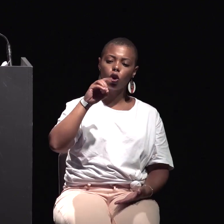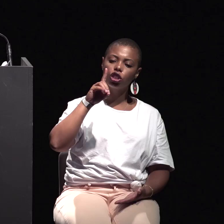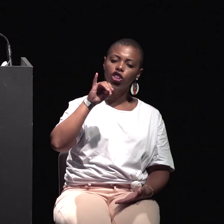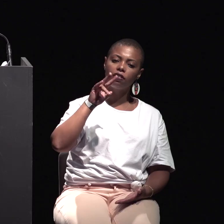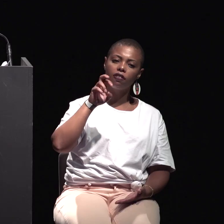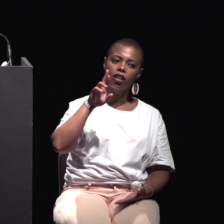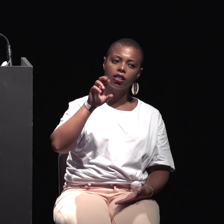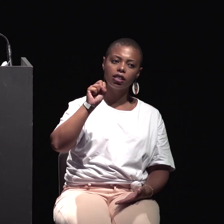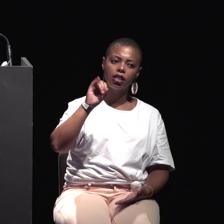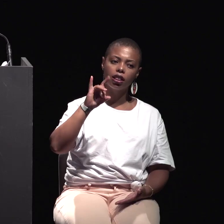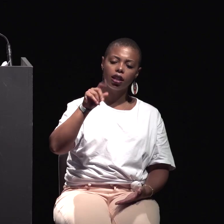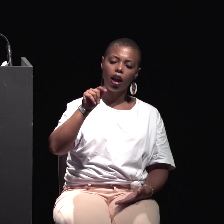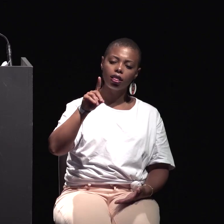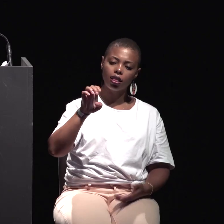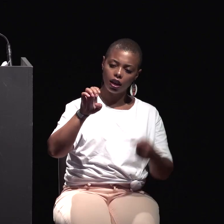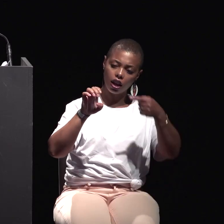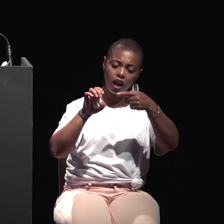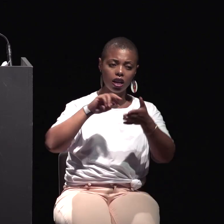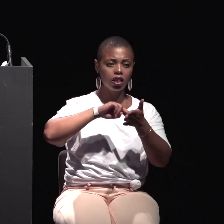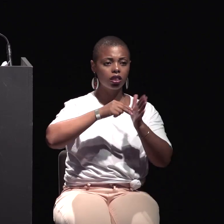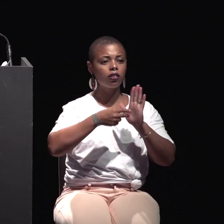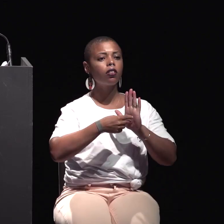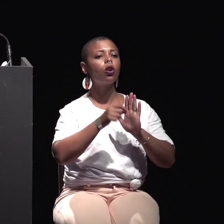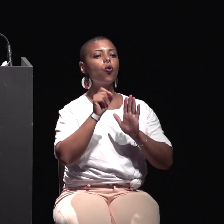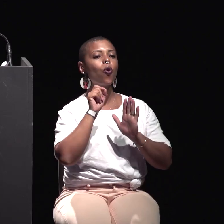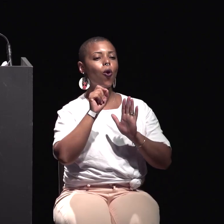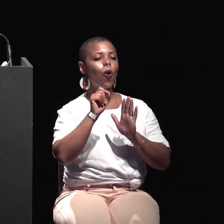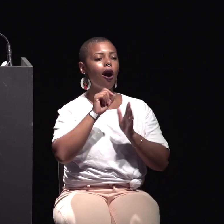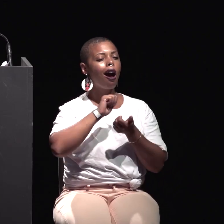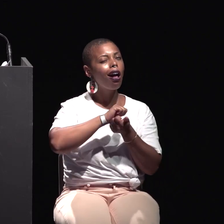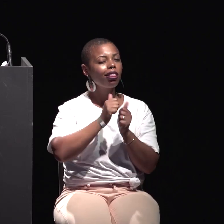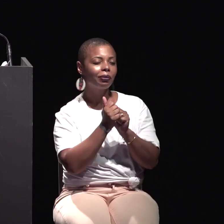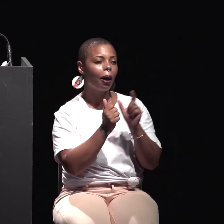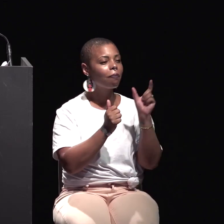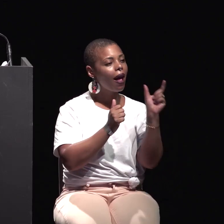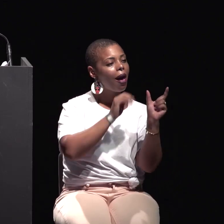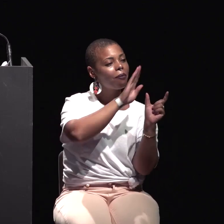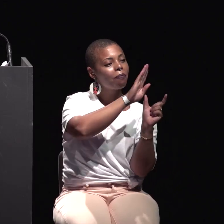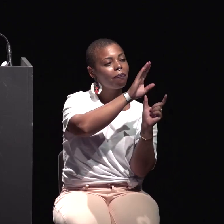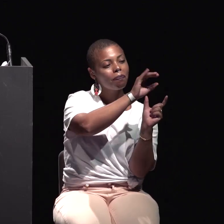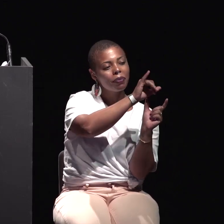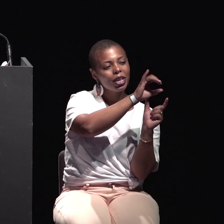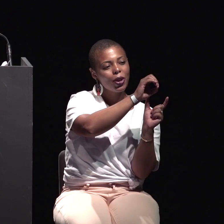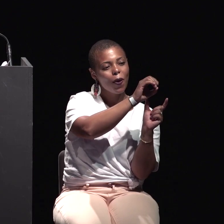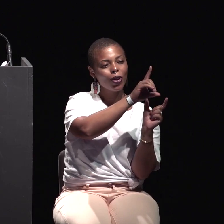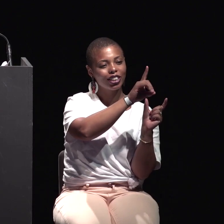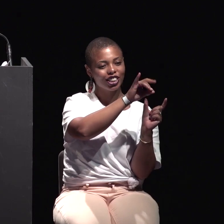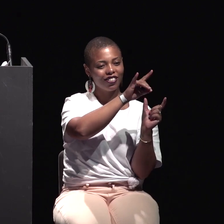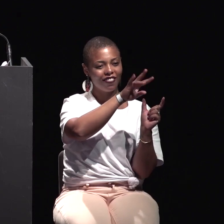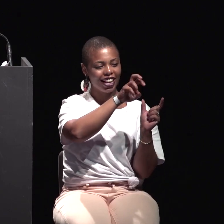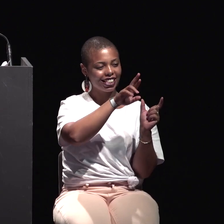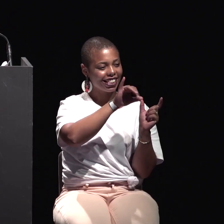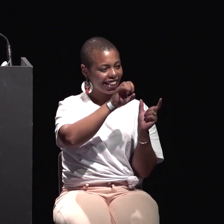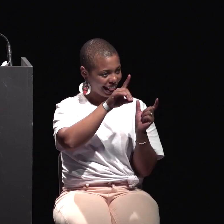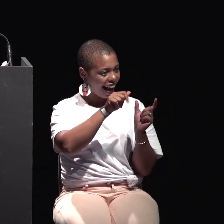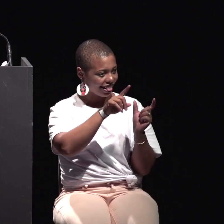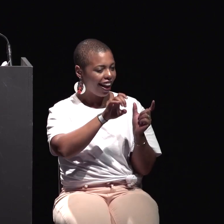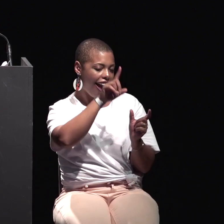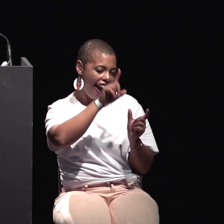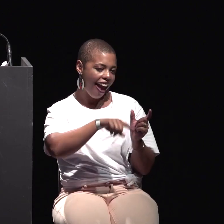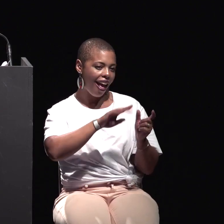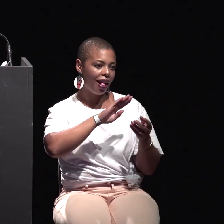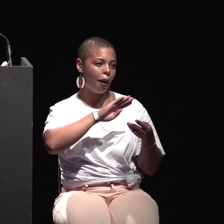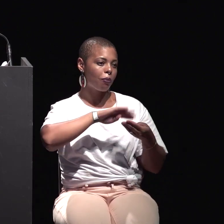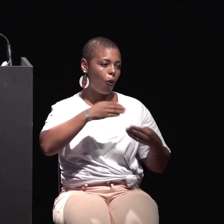adaptação, digamos assim, do conceito de biodiversidade, né, da biologia, para o mundo do